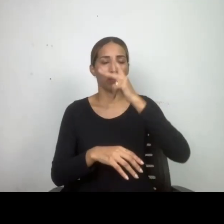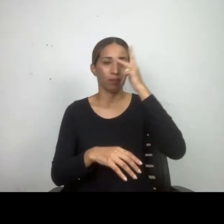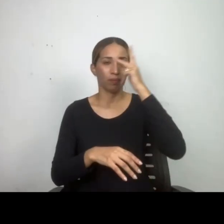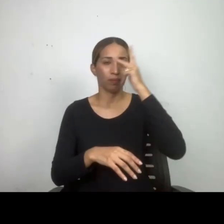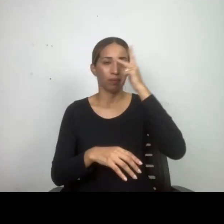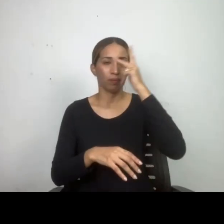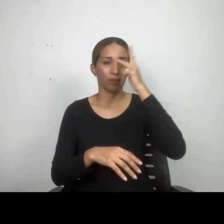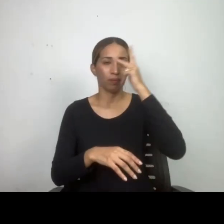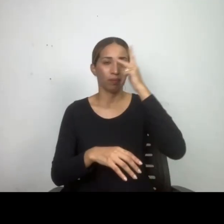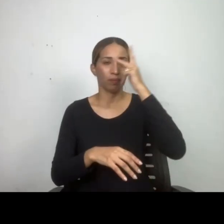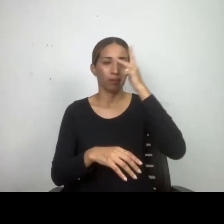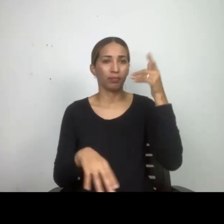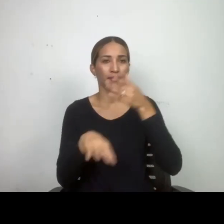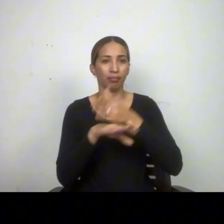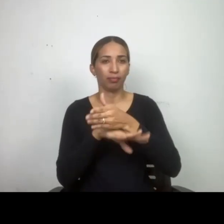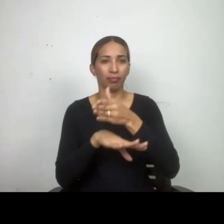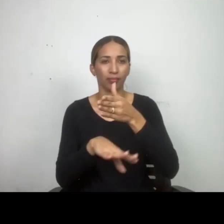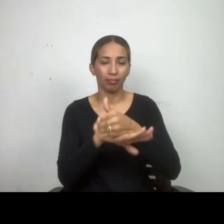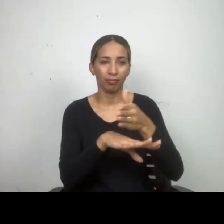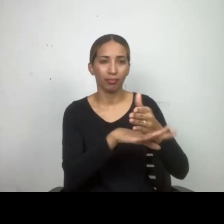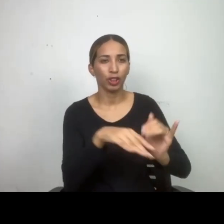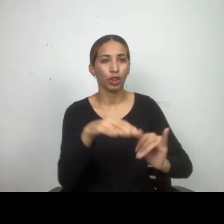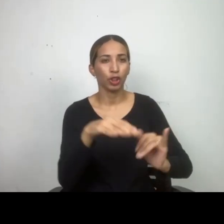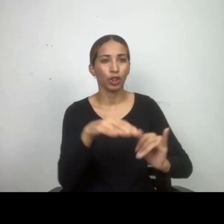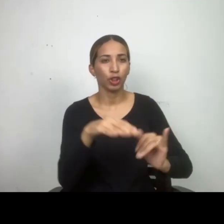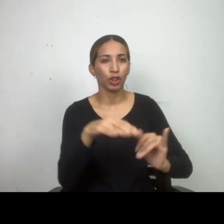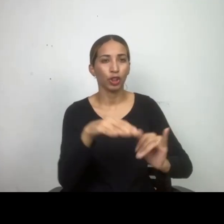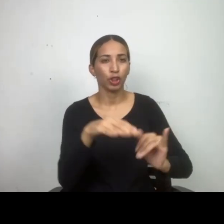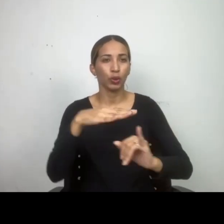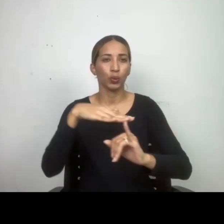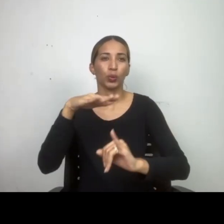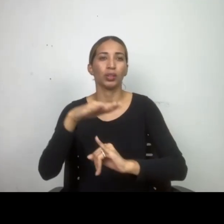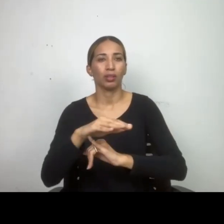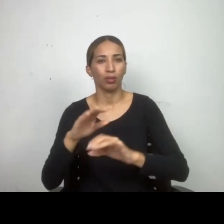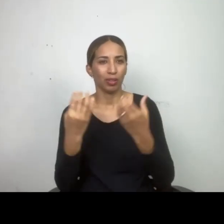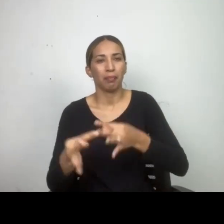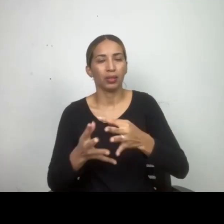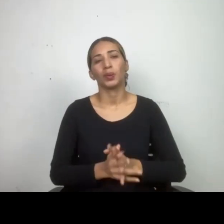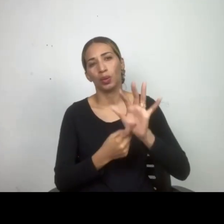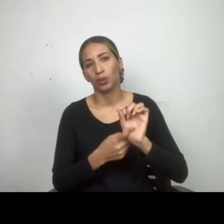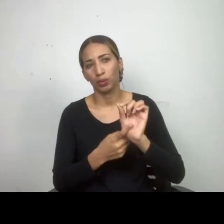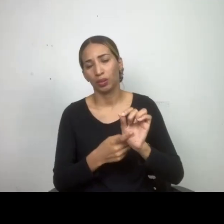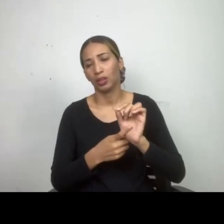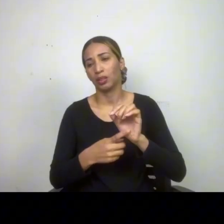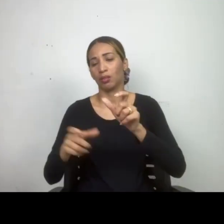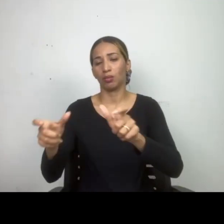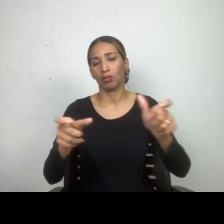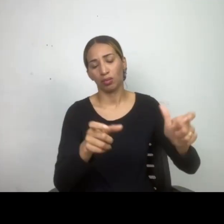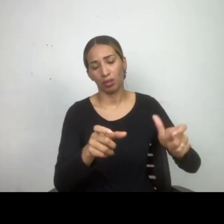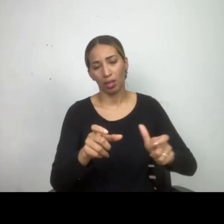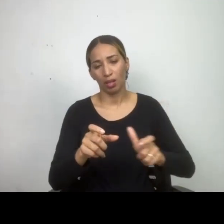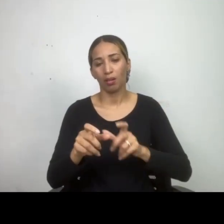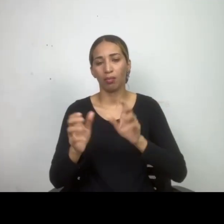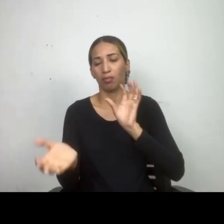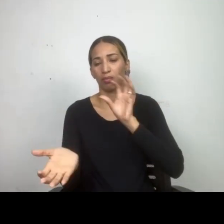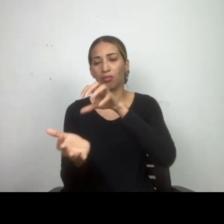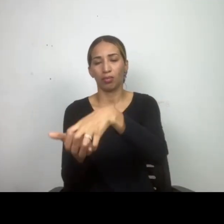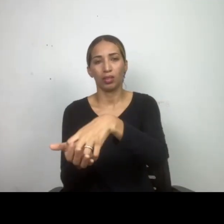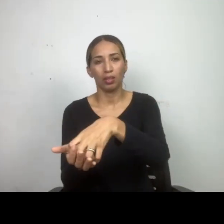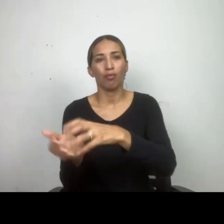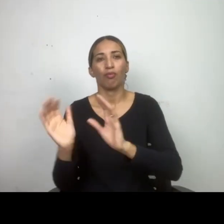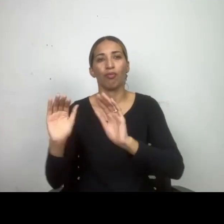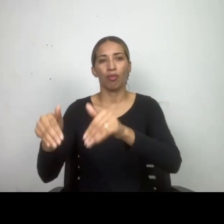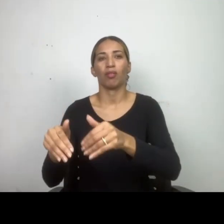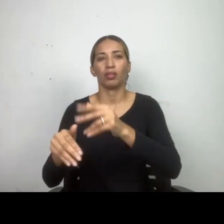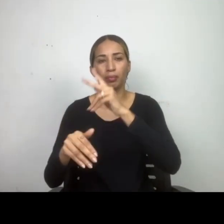né, que para aquela política, esse espaço era o espaço central para destinar os usuários